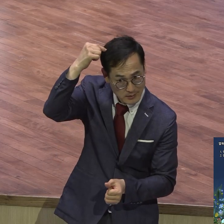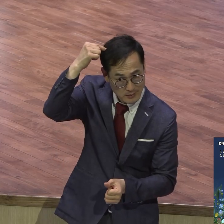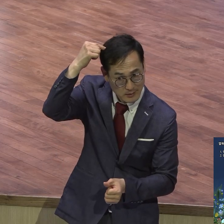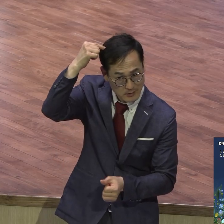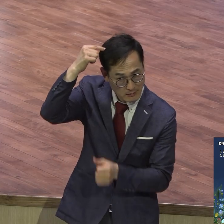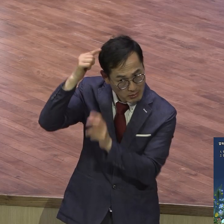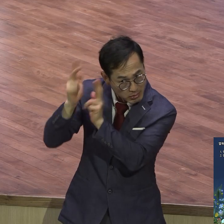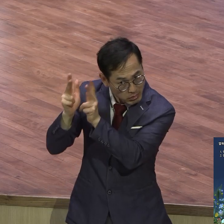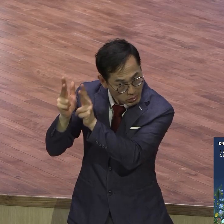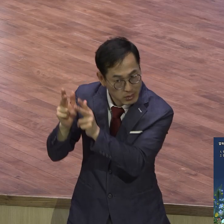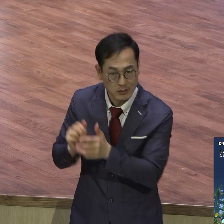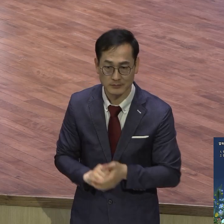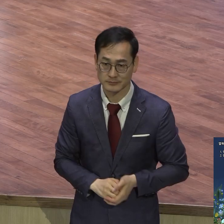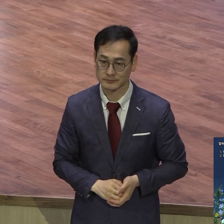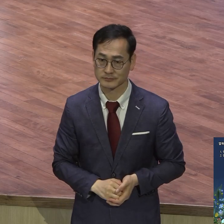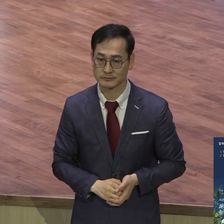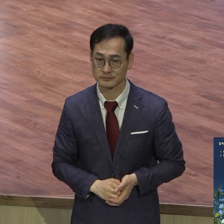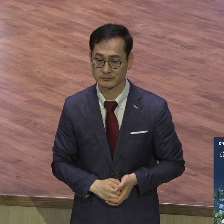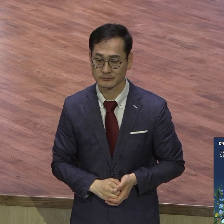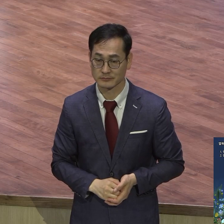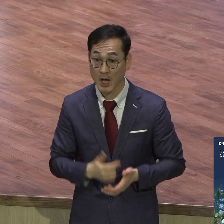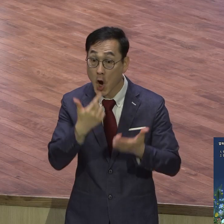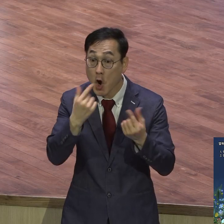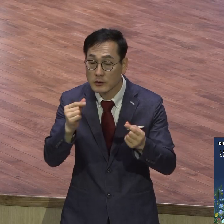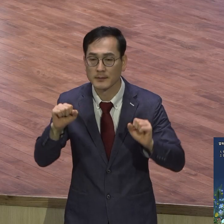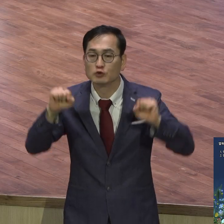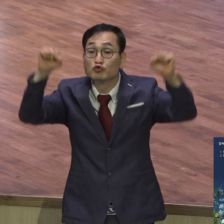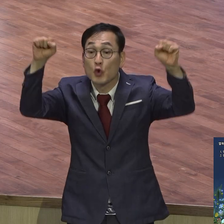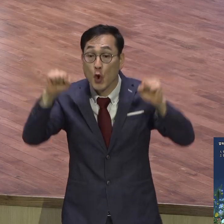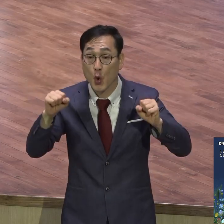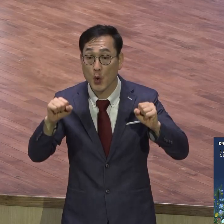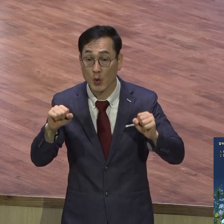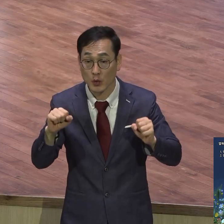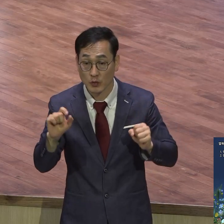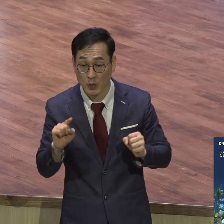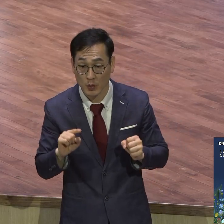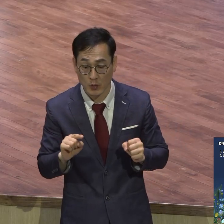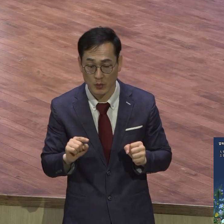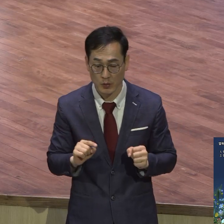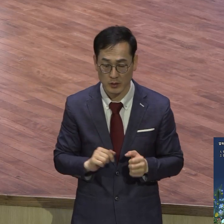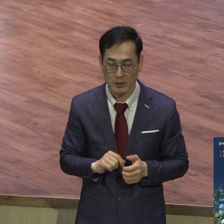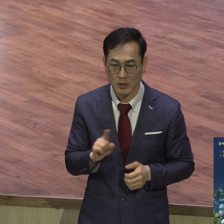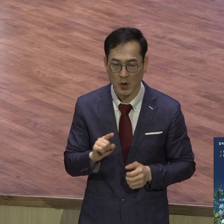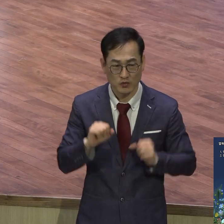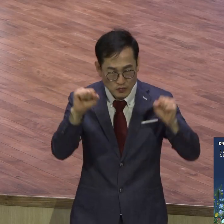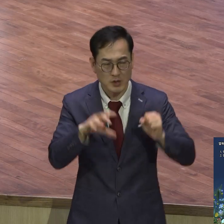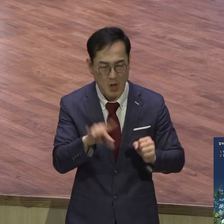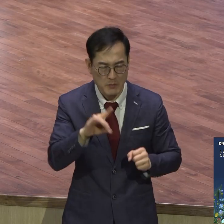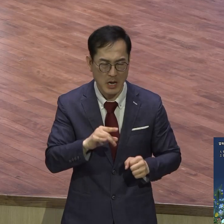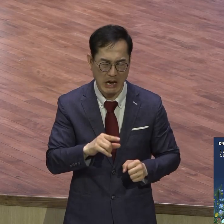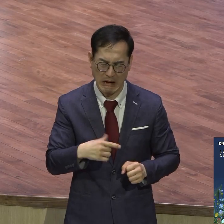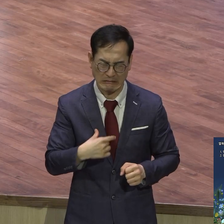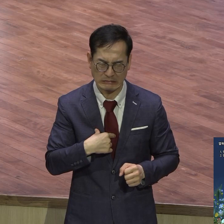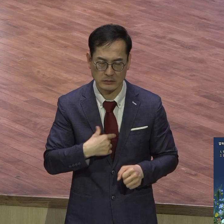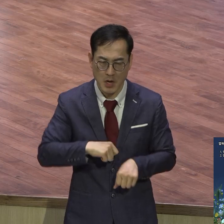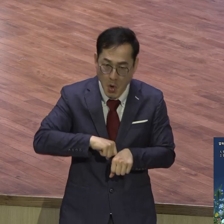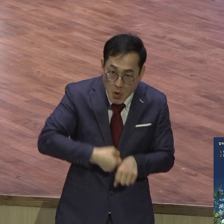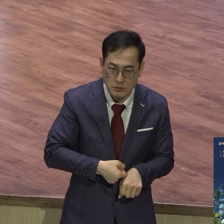운동도 마찬가지입니다. 하기 싫은 데 억지로라도 시작을 하면 거의 지속하도록 하게 만들어준다.